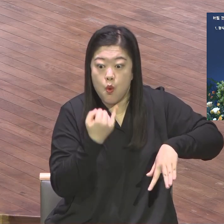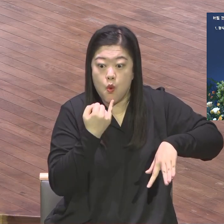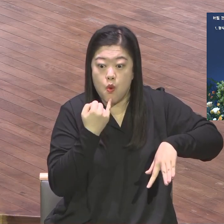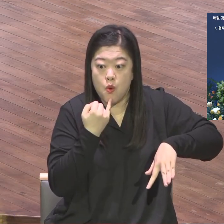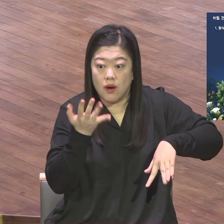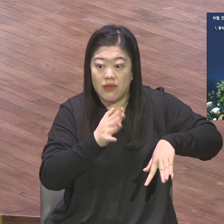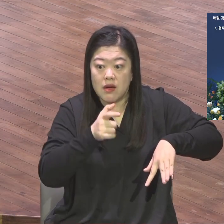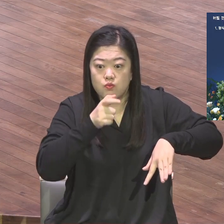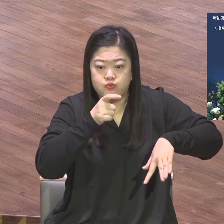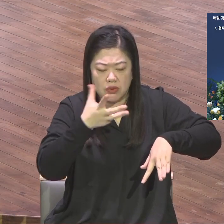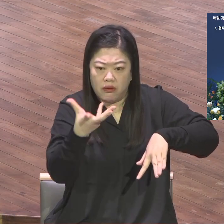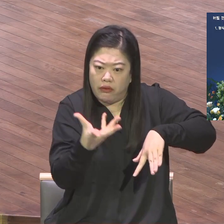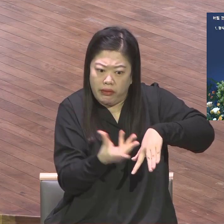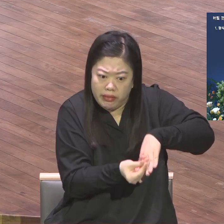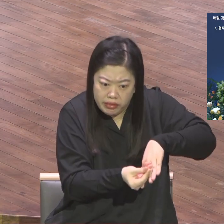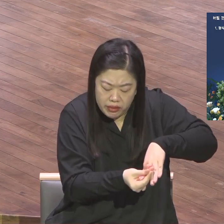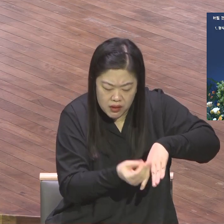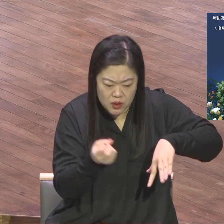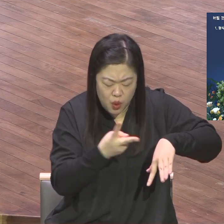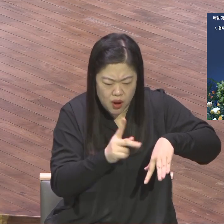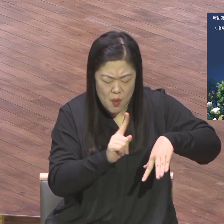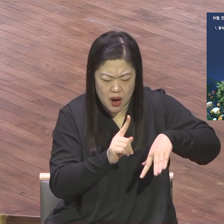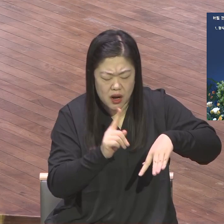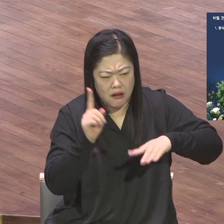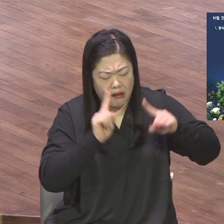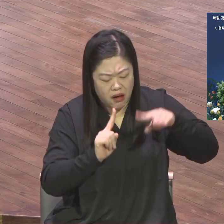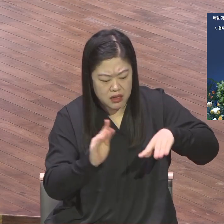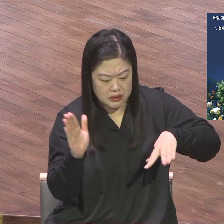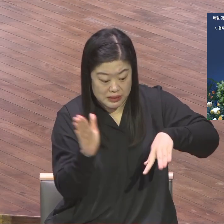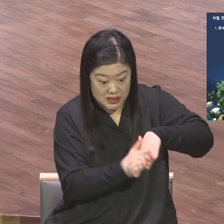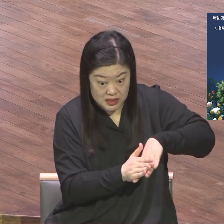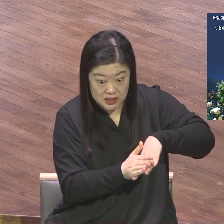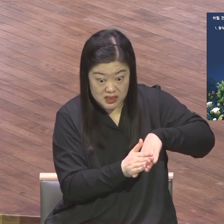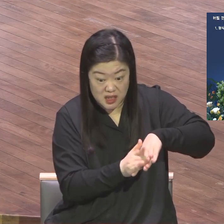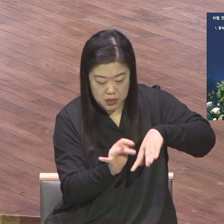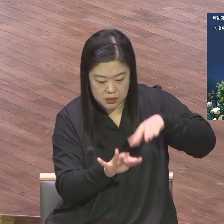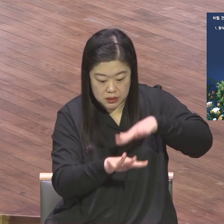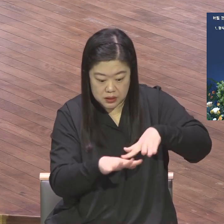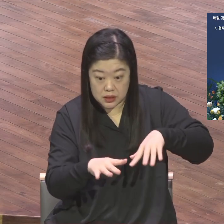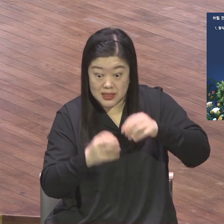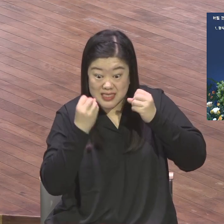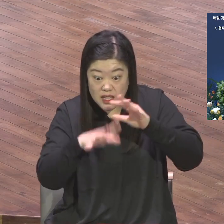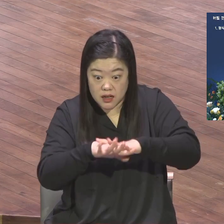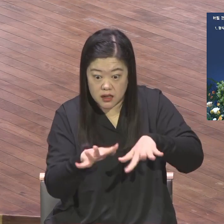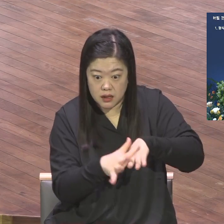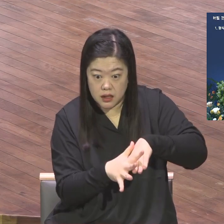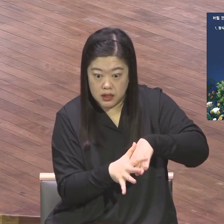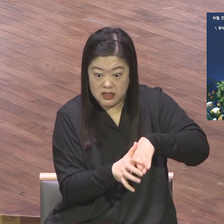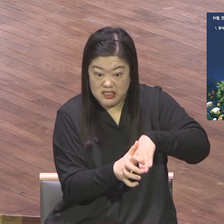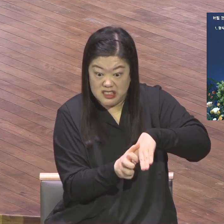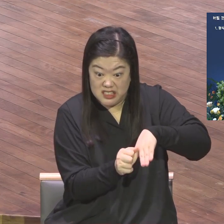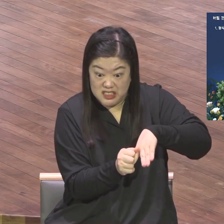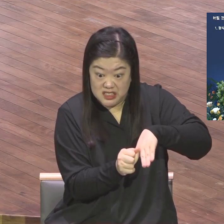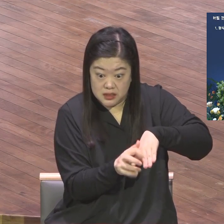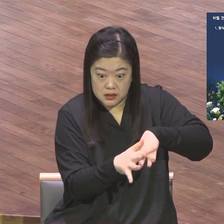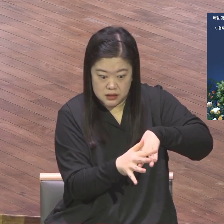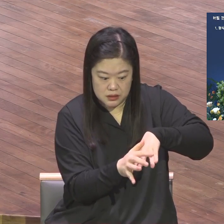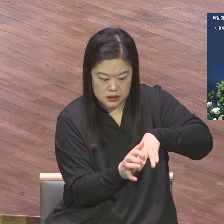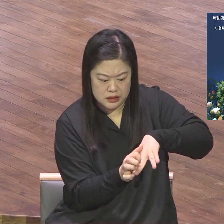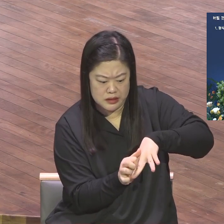생배에 비가 맞거나 젖었을 경우에 수축 현상이 일어나서 줄어들게